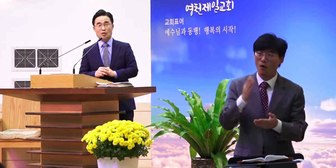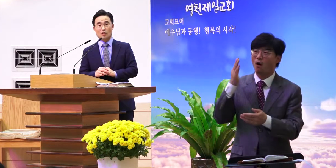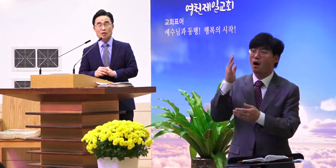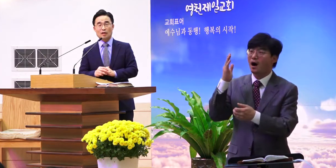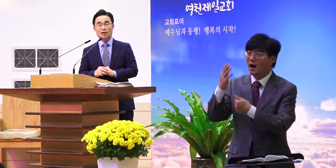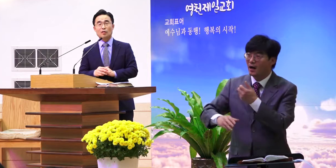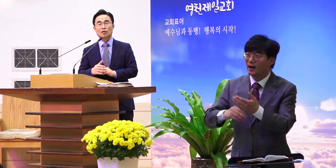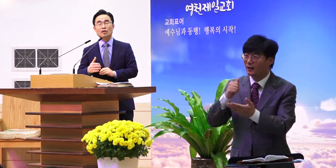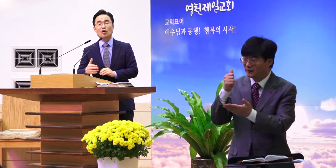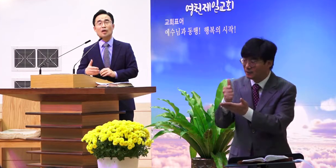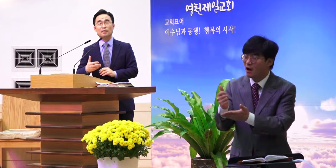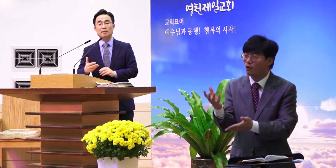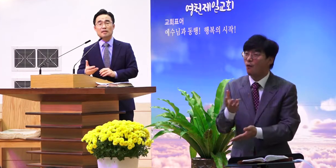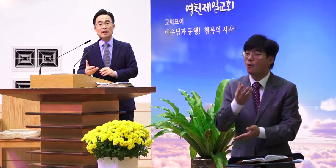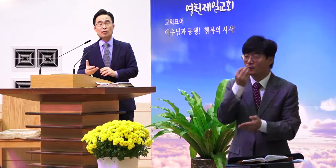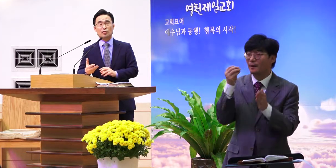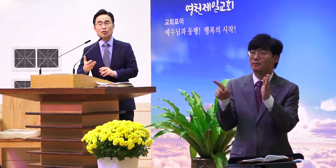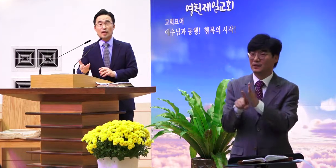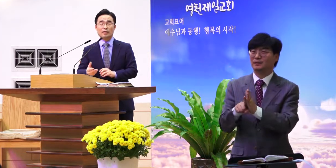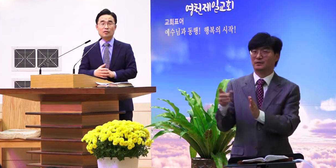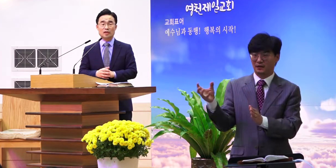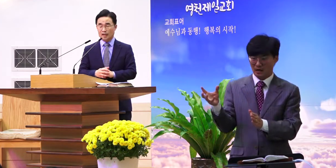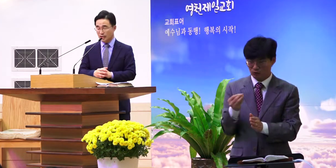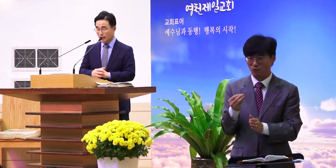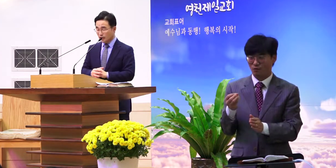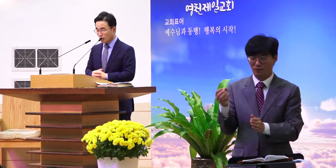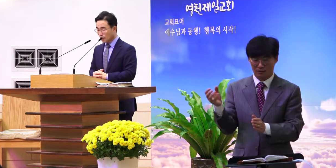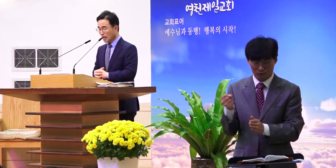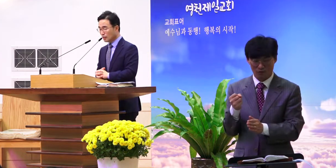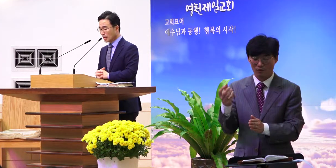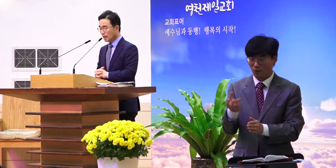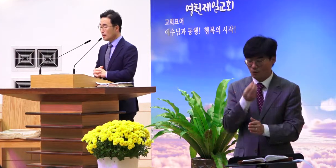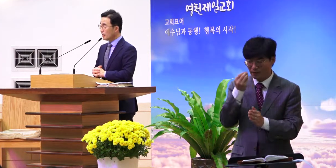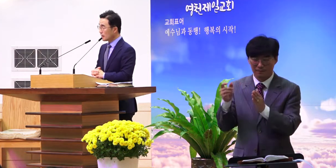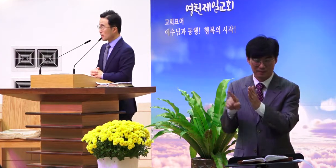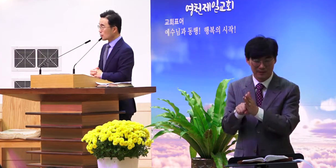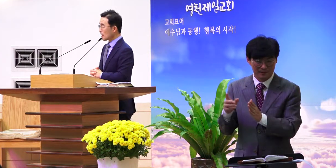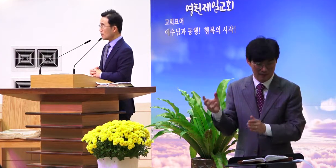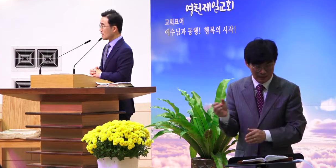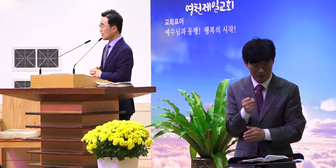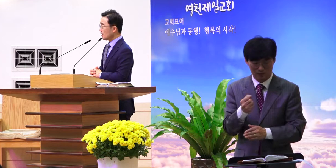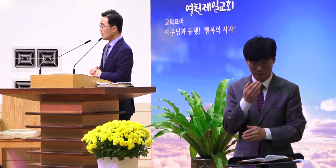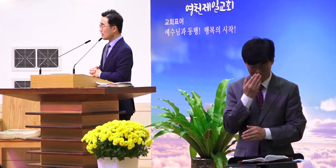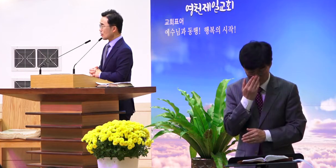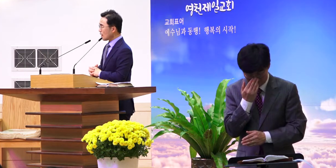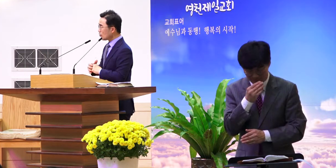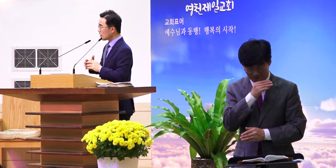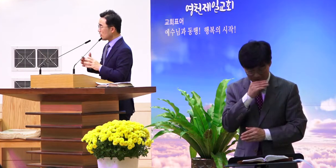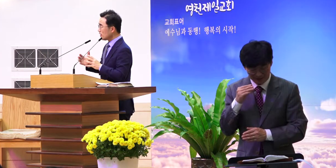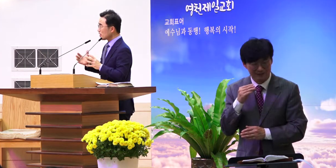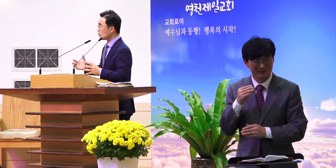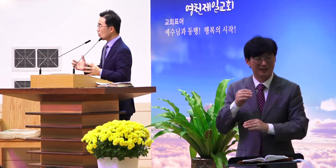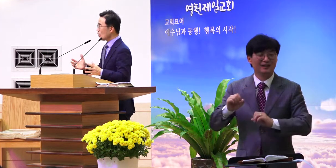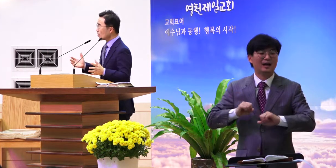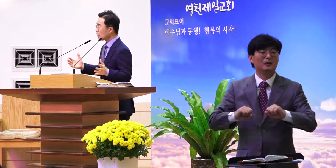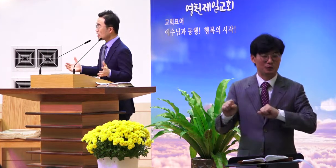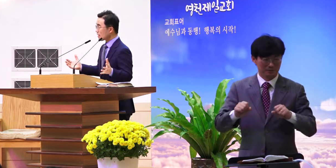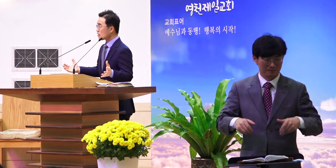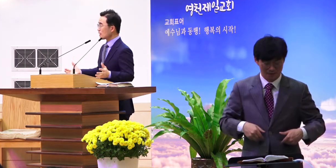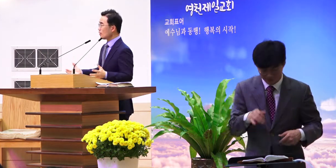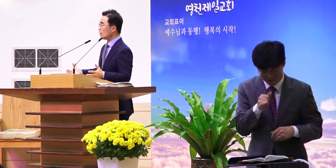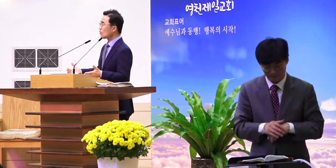갖고 그리고 그 거룩한 믿음에서 나오는 존귀한 행동들이 여러분 가운데 있기를 소망합니다. 그리고 아무리 힘들고